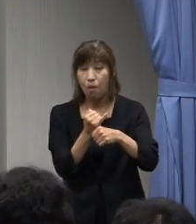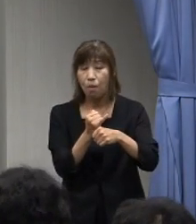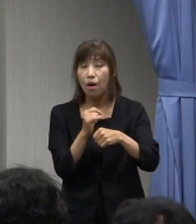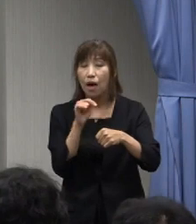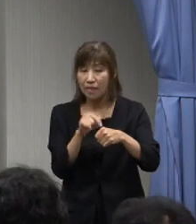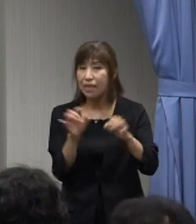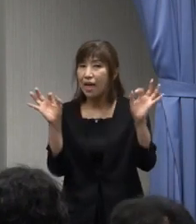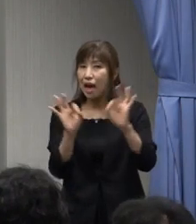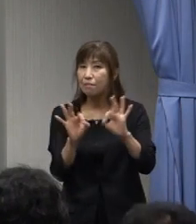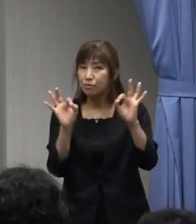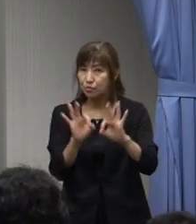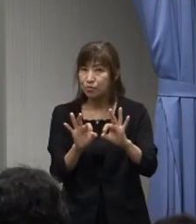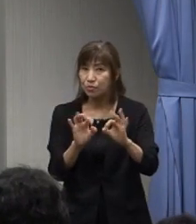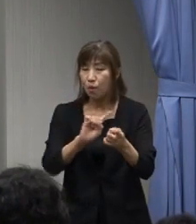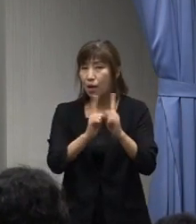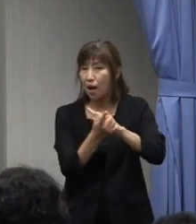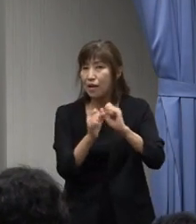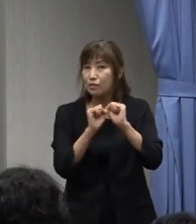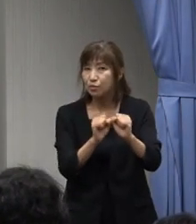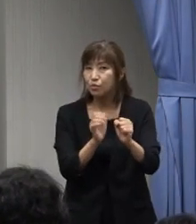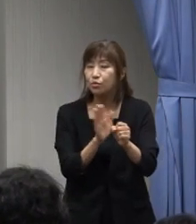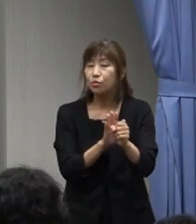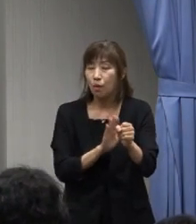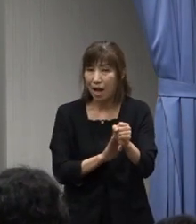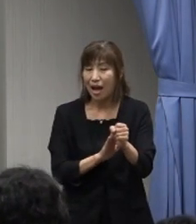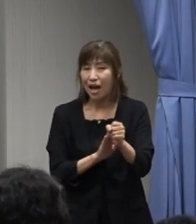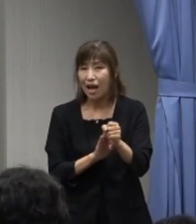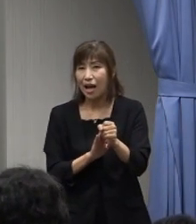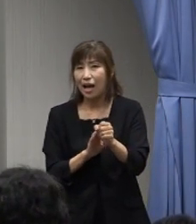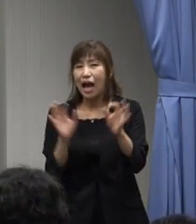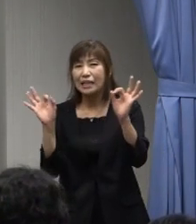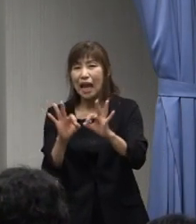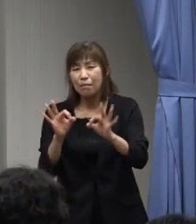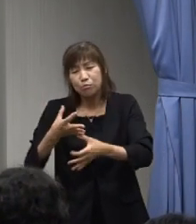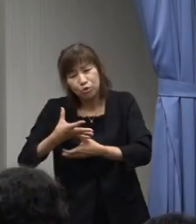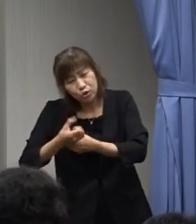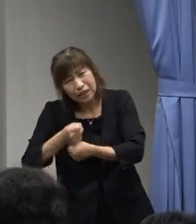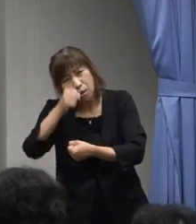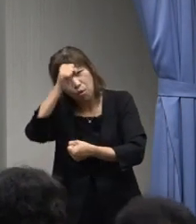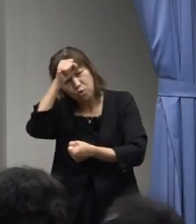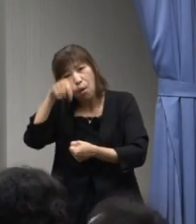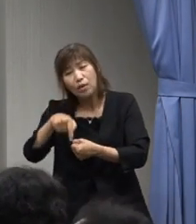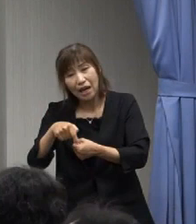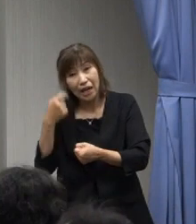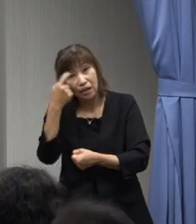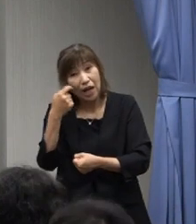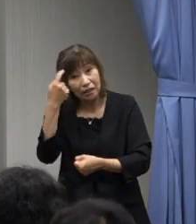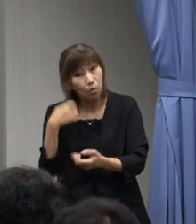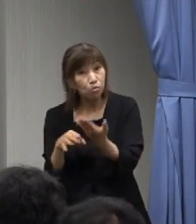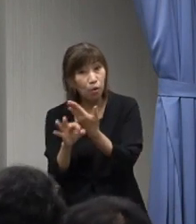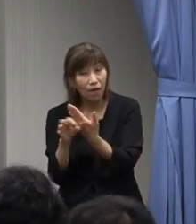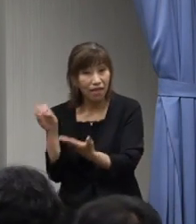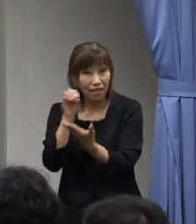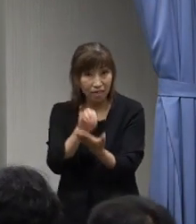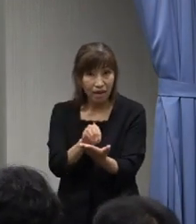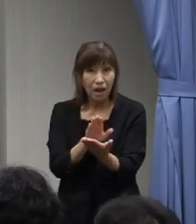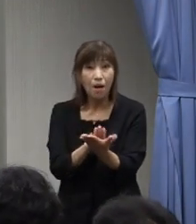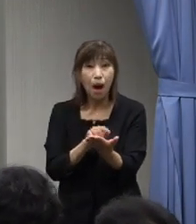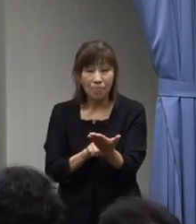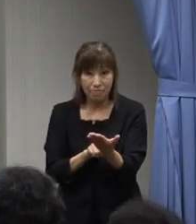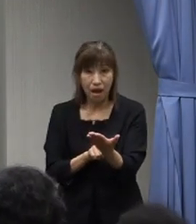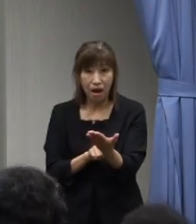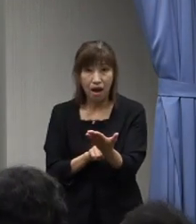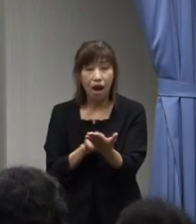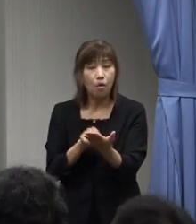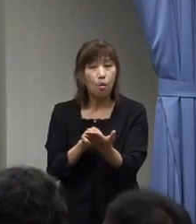ギャンブル依存症対策でかかっているので、海外の提示とかあったんですけど、そういったことを含まずなので、